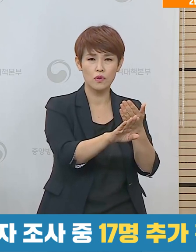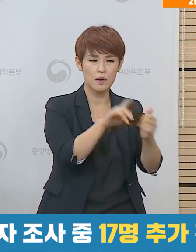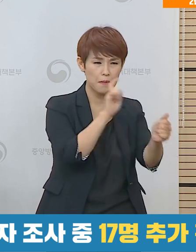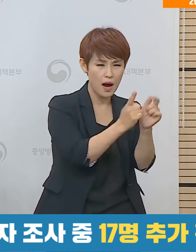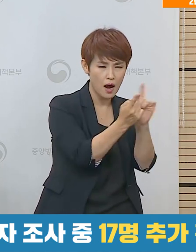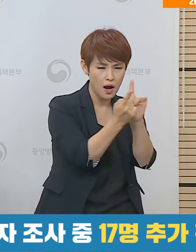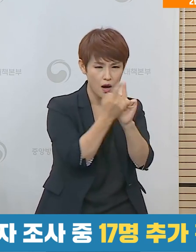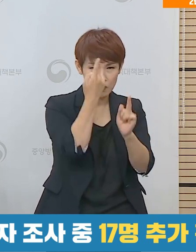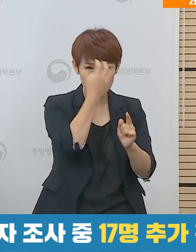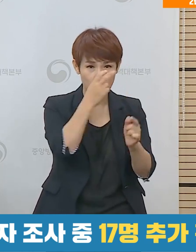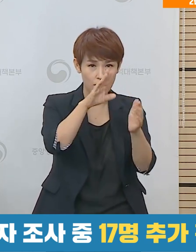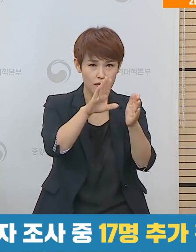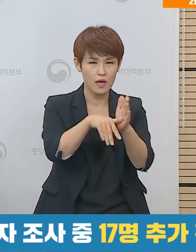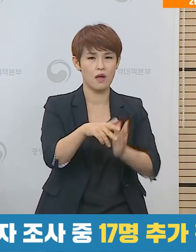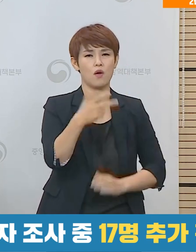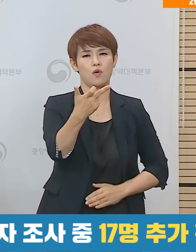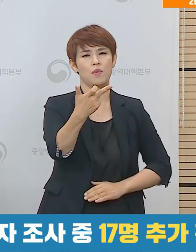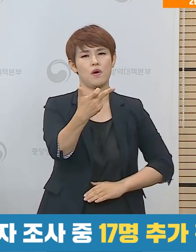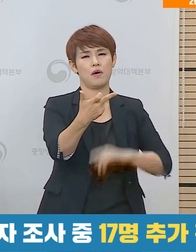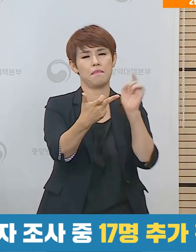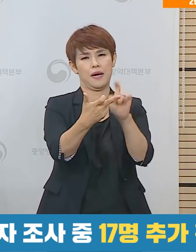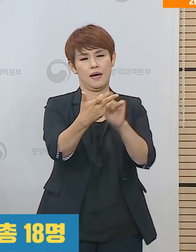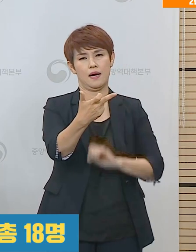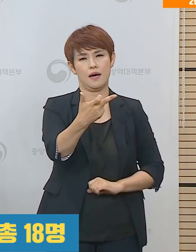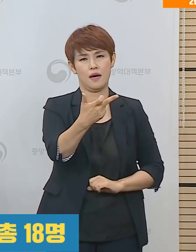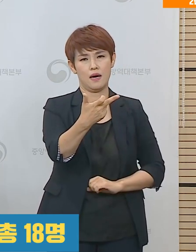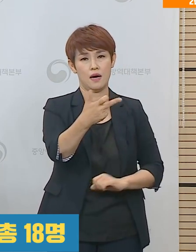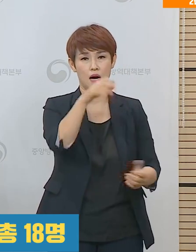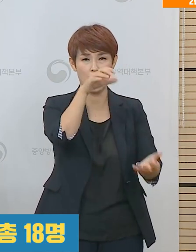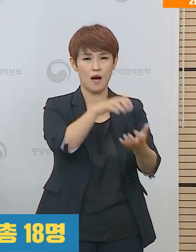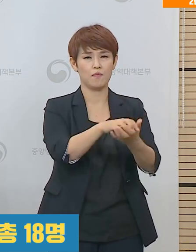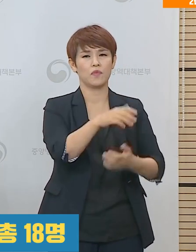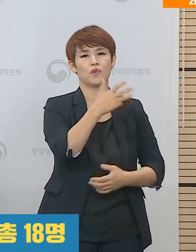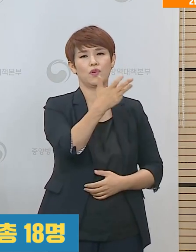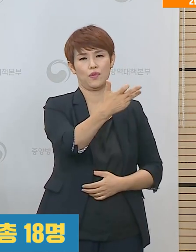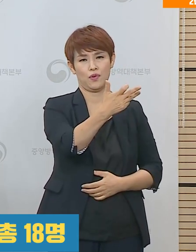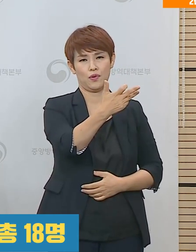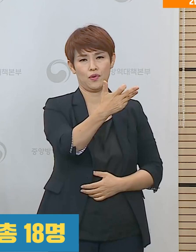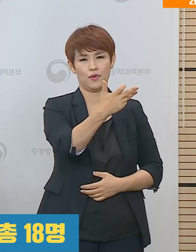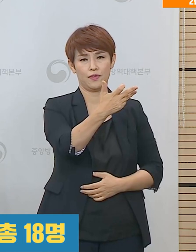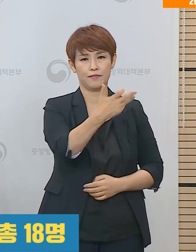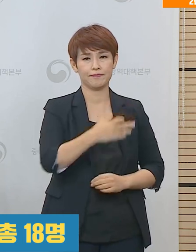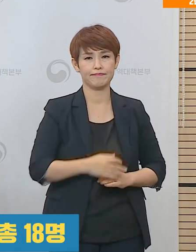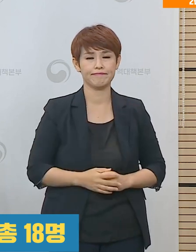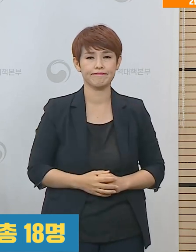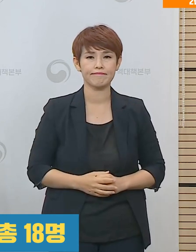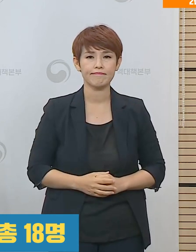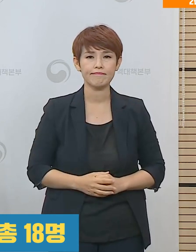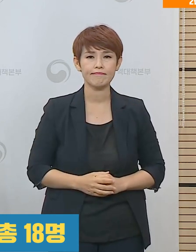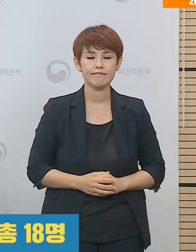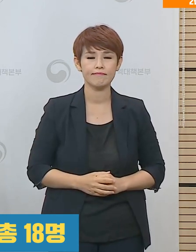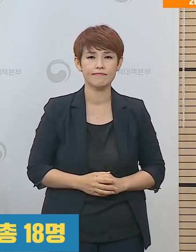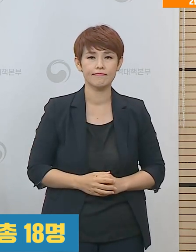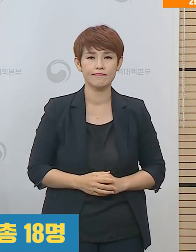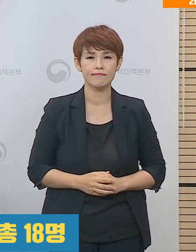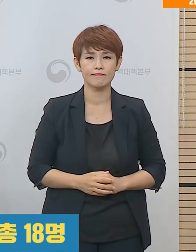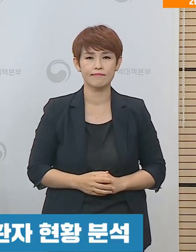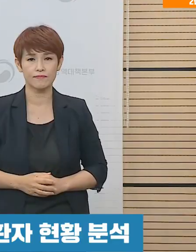조사 과정에서 17명이 확인되어서 총 18명의 누적 확진자를